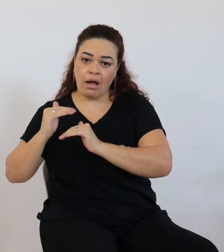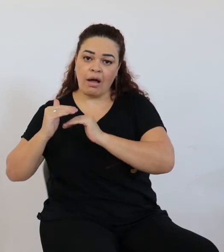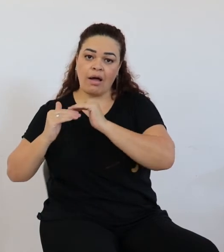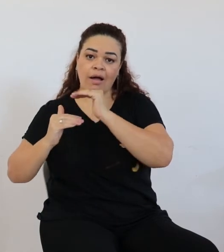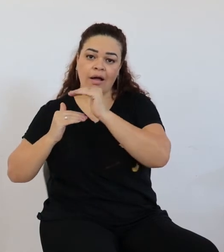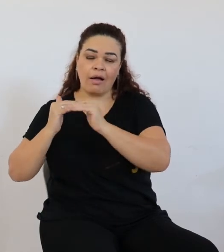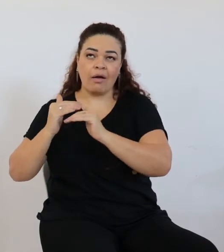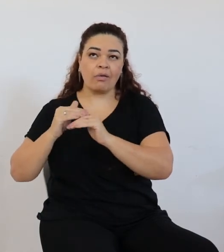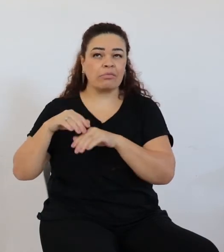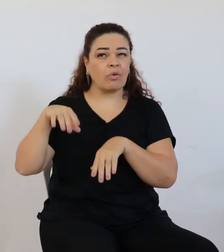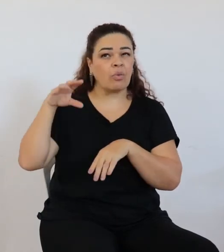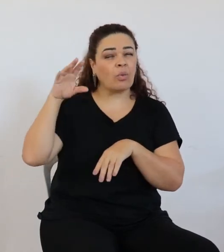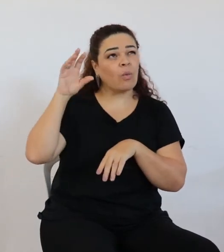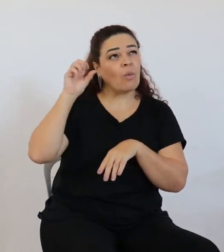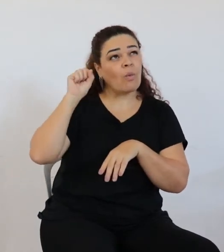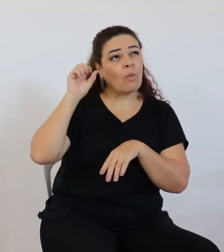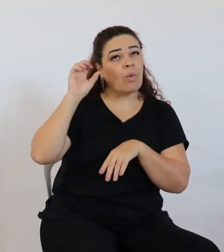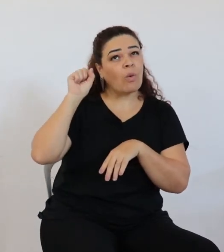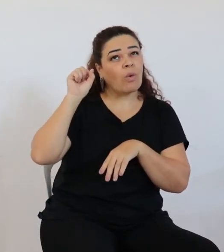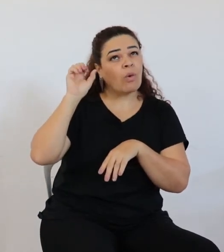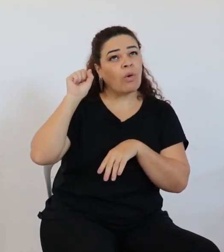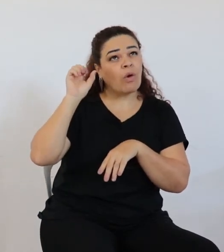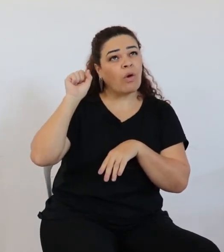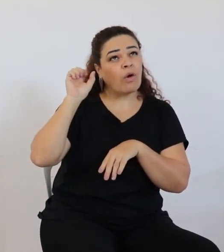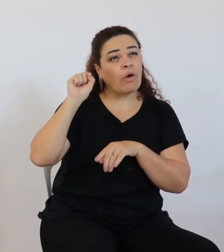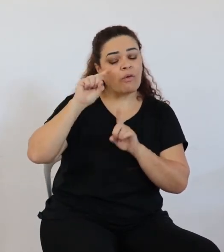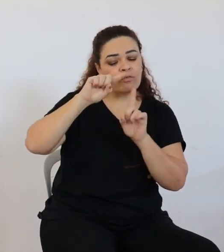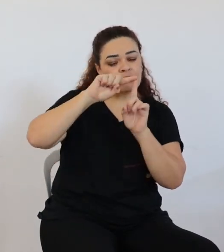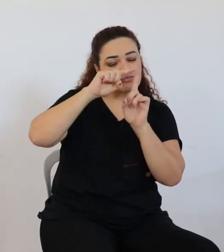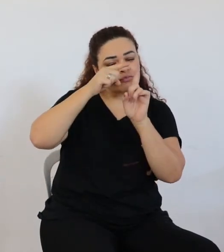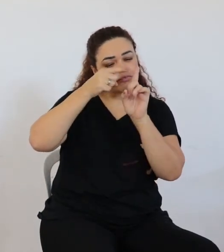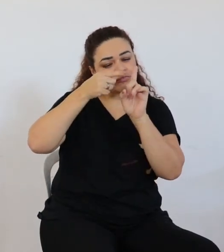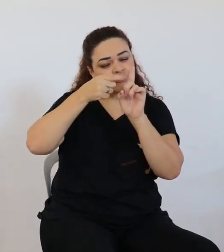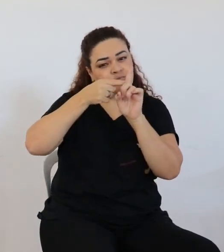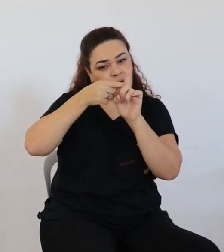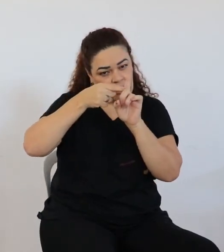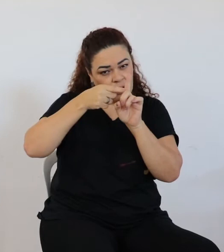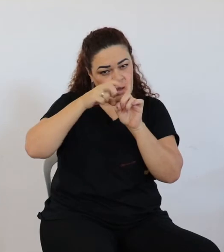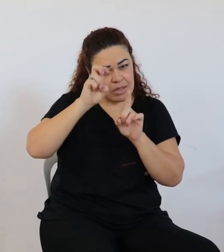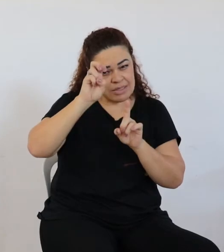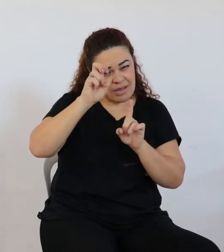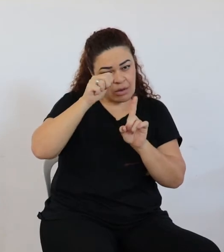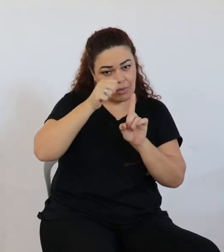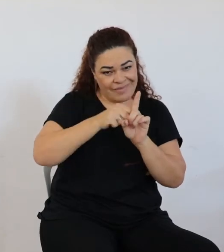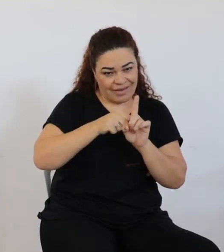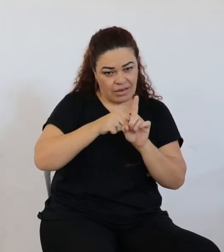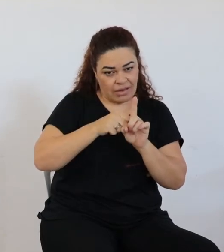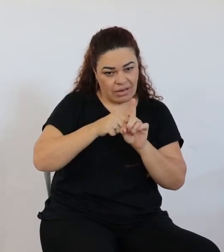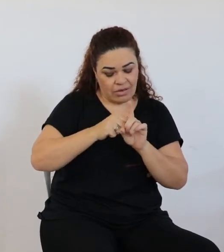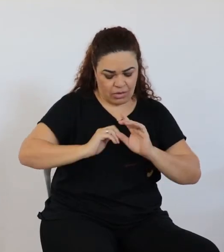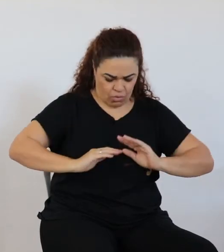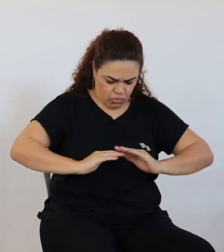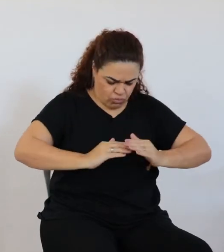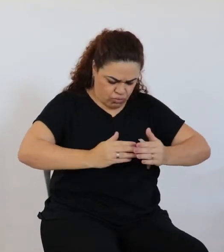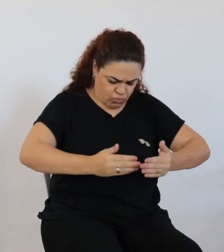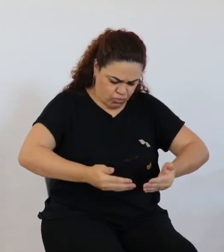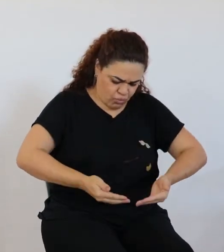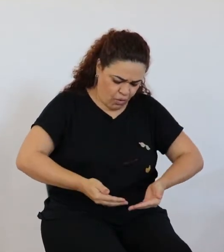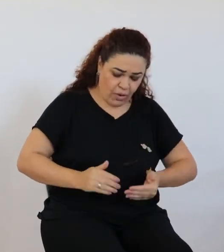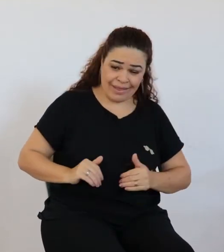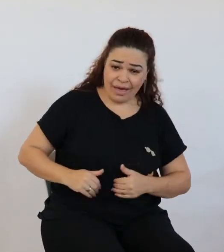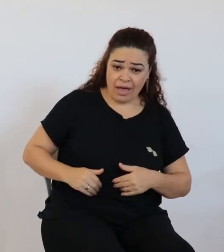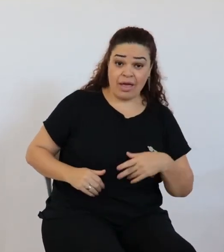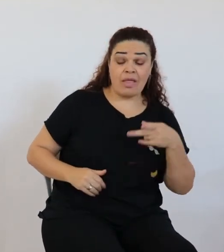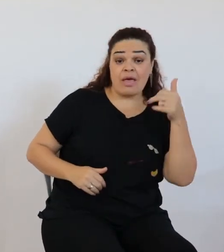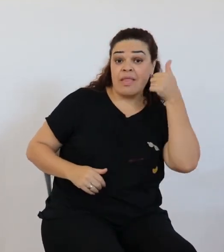partir do 5º mês da gestação, né? Então eu costumo falar que não é louca a mãe que canta ou que conversa com a barriga, ela já